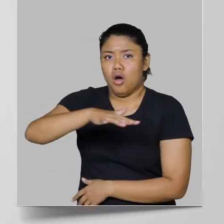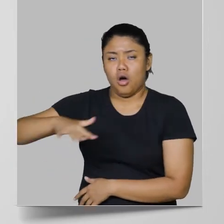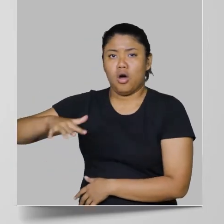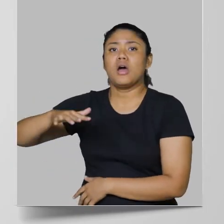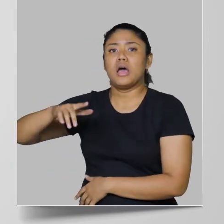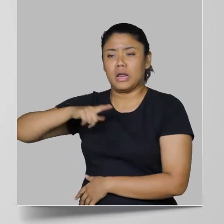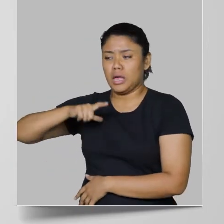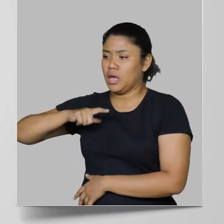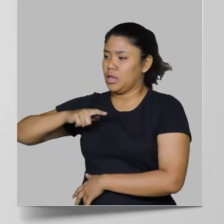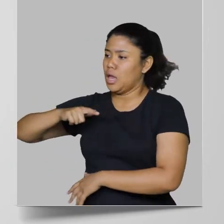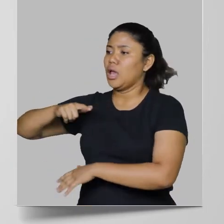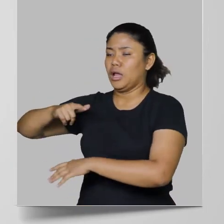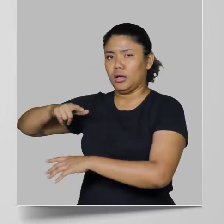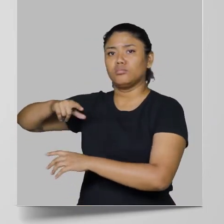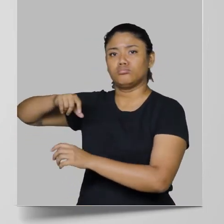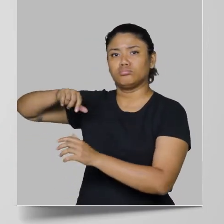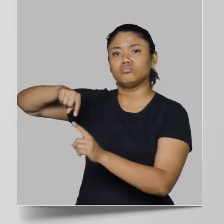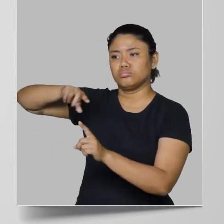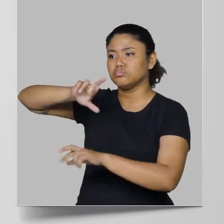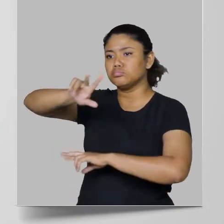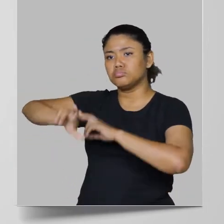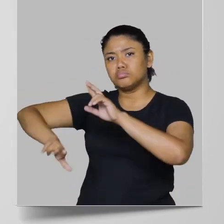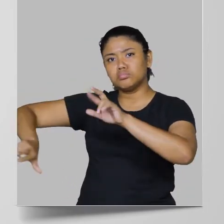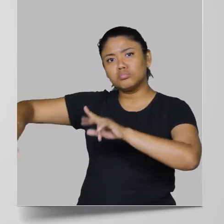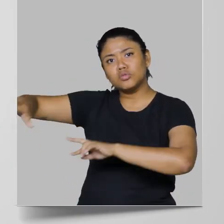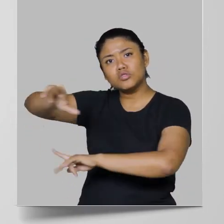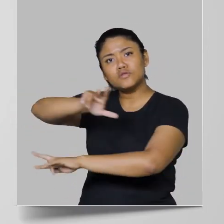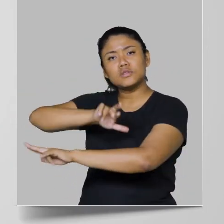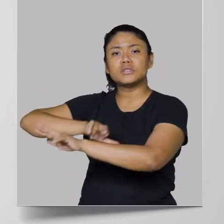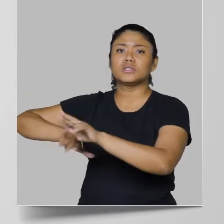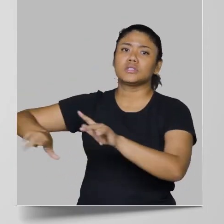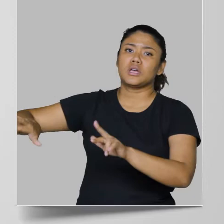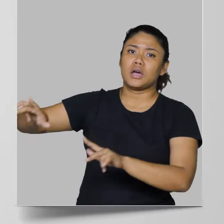concepção estática, no sentido de